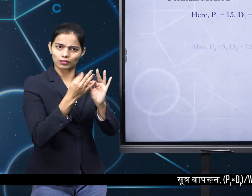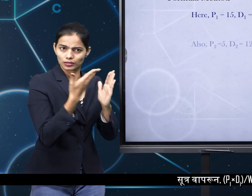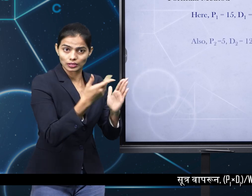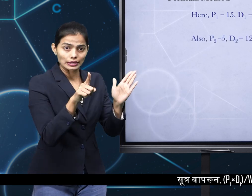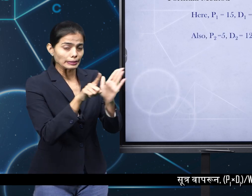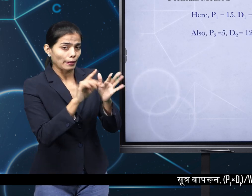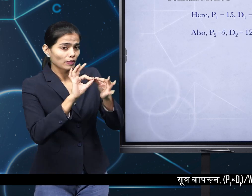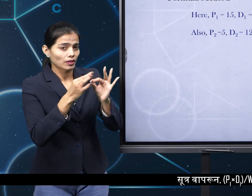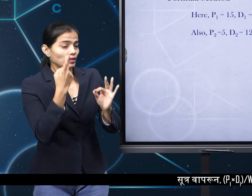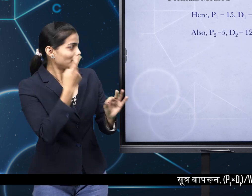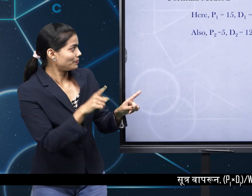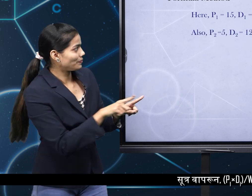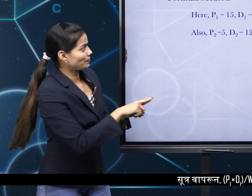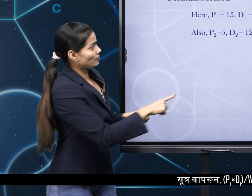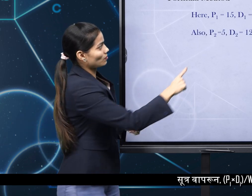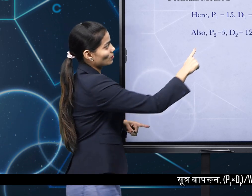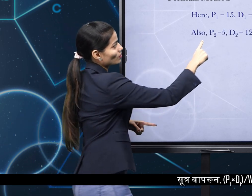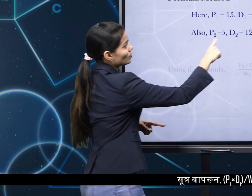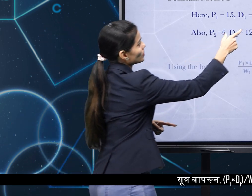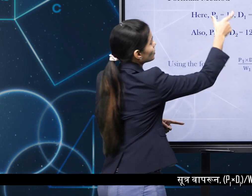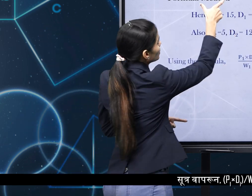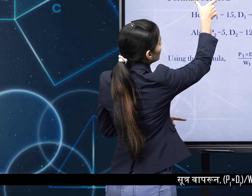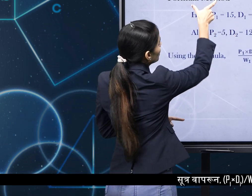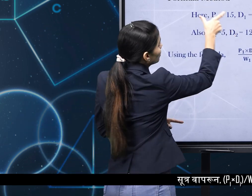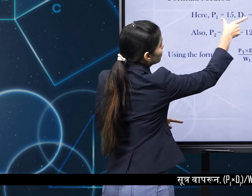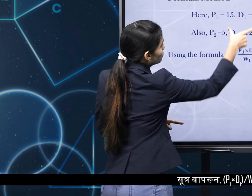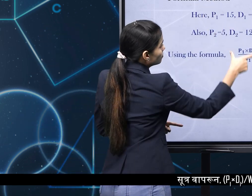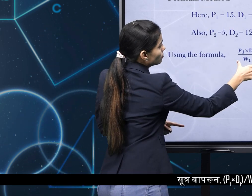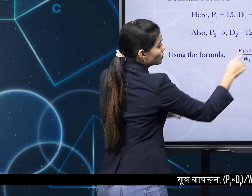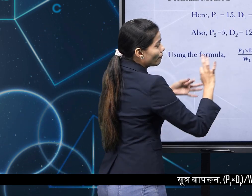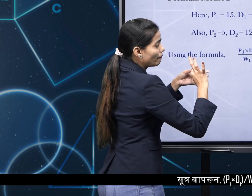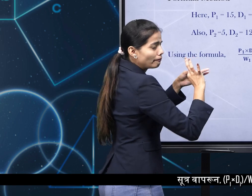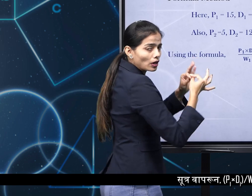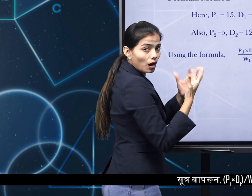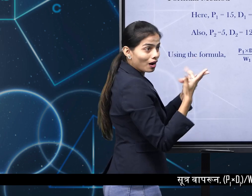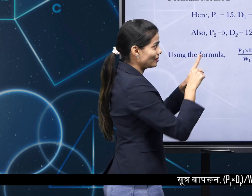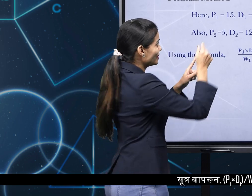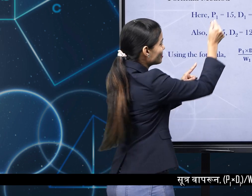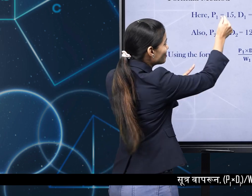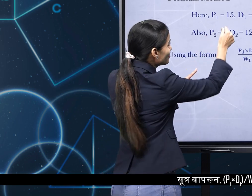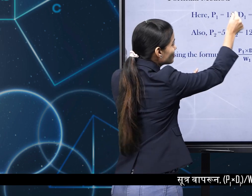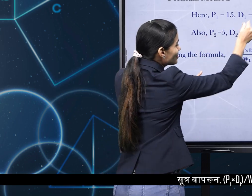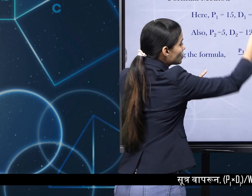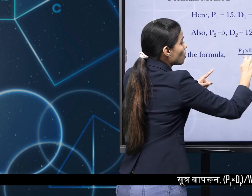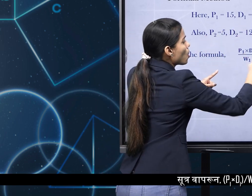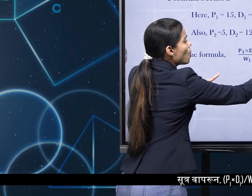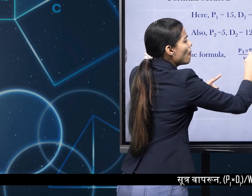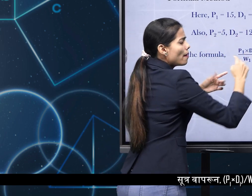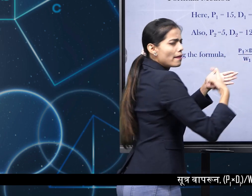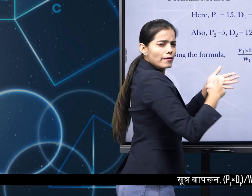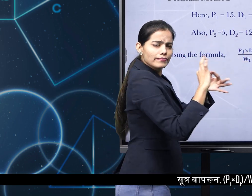सूत्र वापरून P1 गुणिले D1 भागिले W1 बरोबर P2 गुणिले D2 भागिले